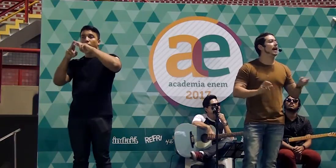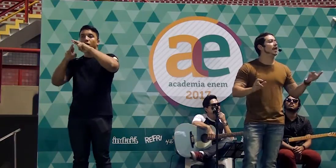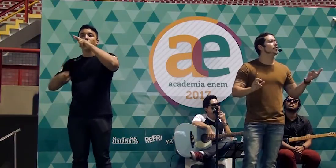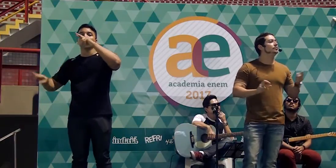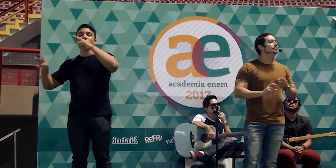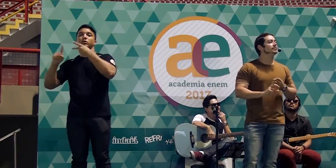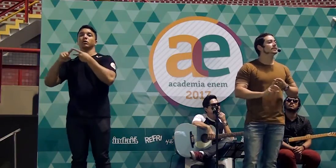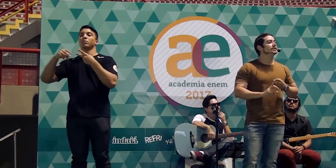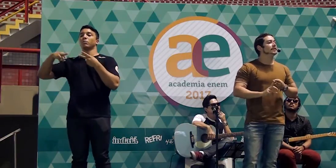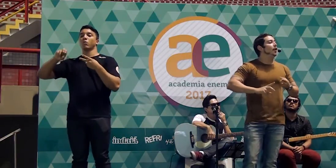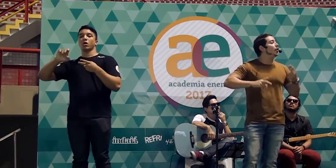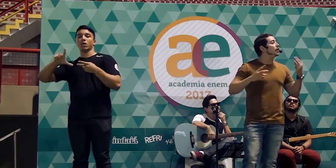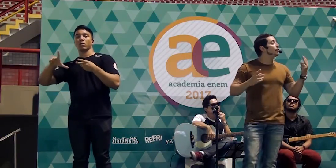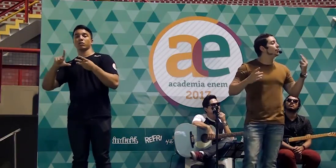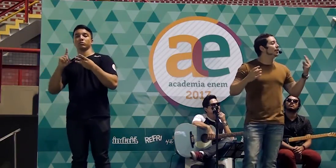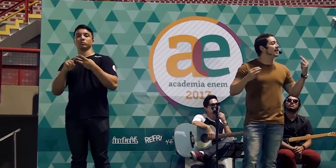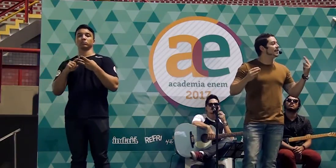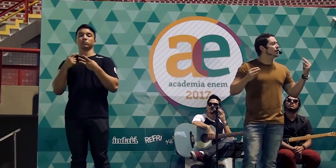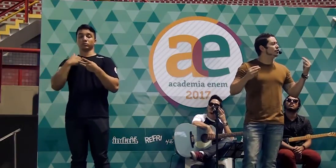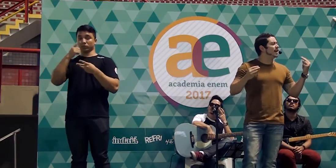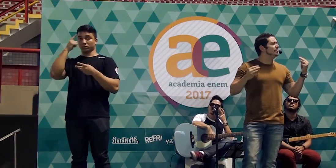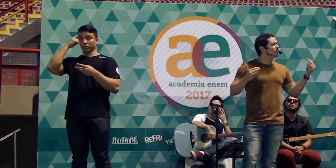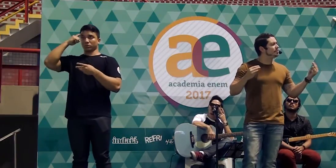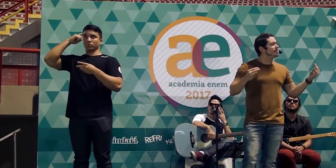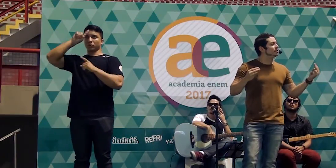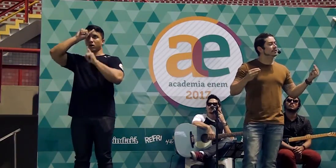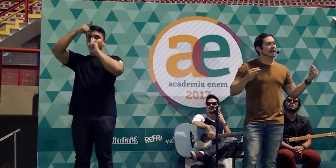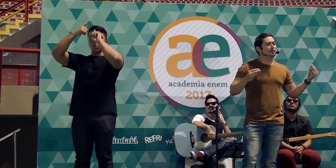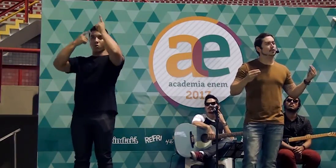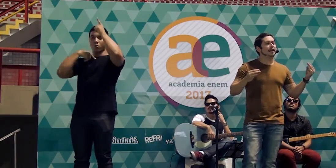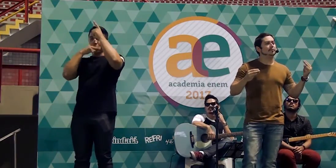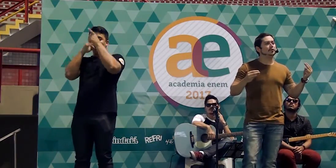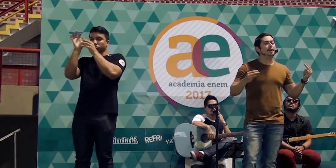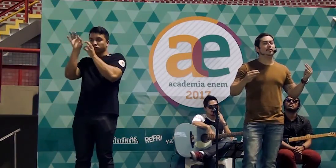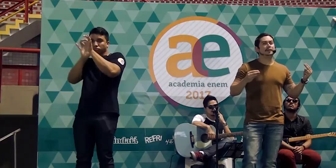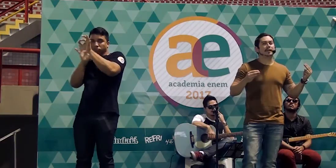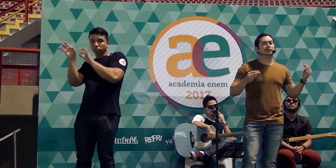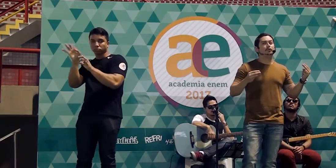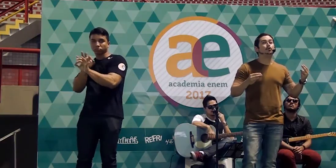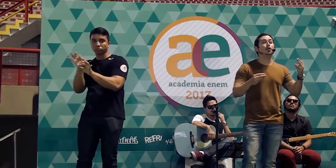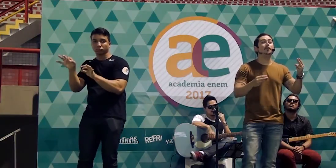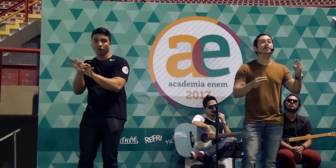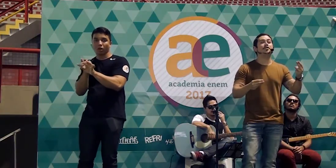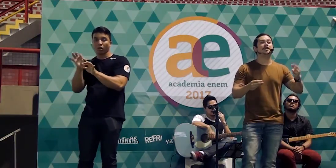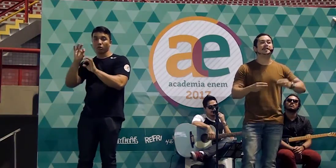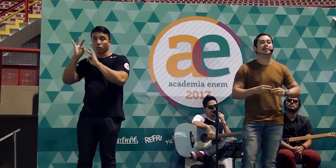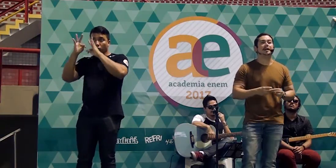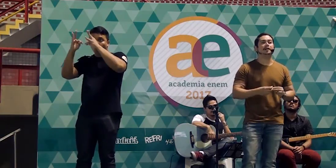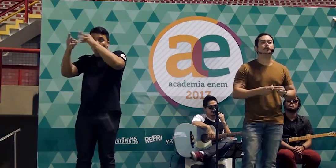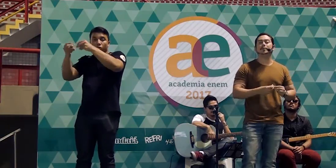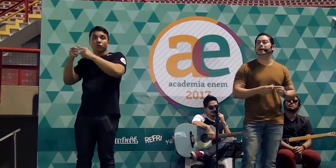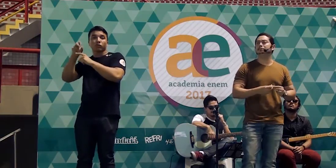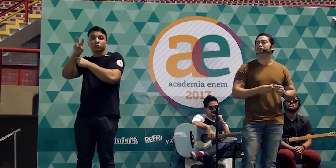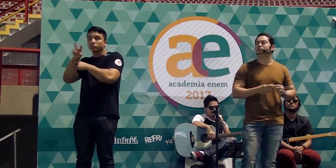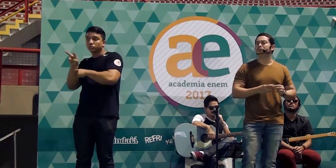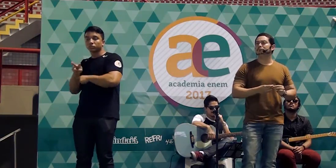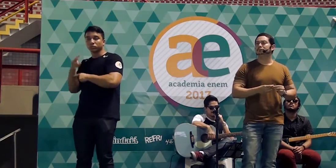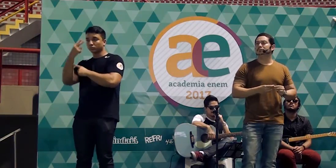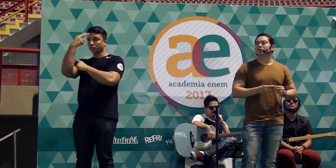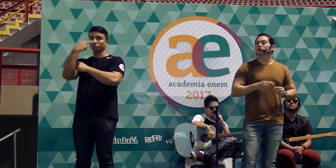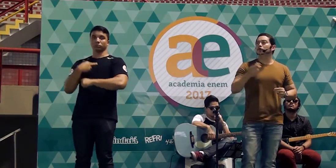a moral. Olha, quando o poder ideológico ele é muito bem montado, quando ele é muito bem montado, tu vigia, sabe quem? Tu